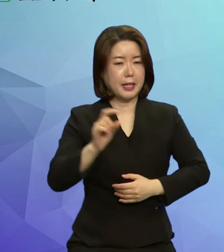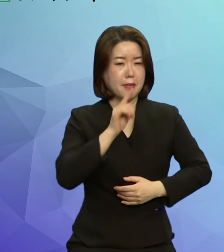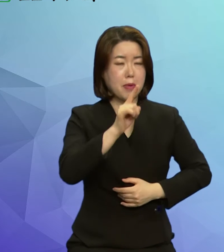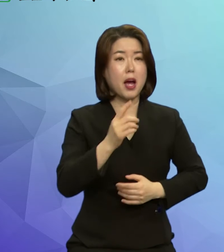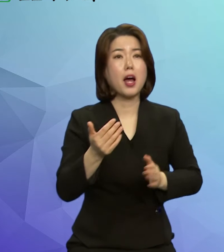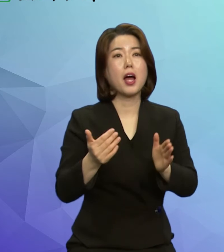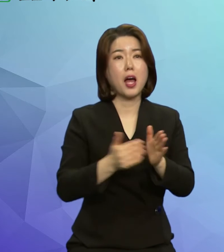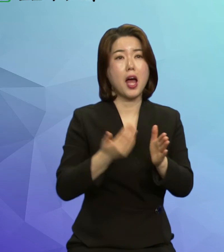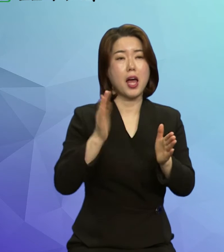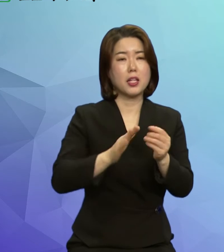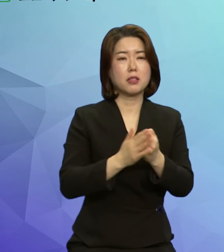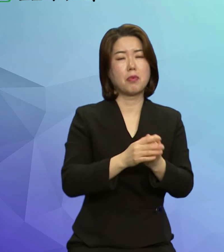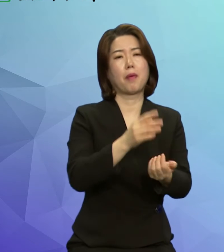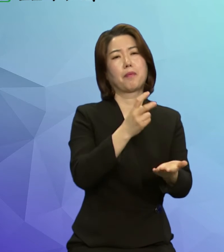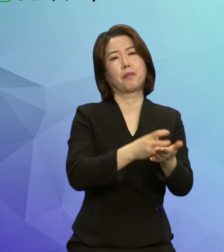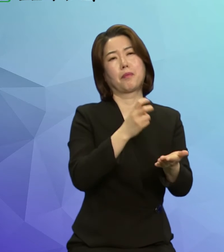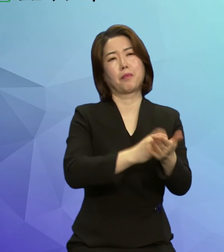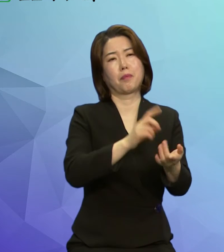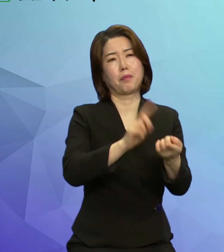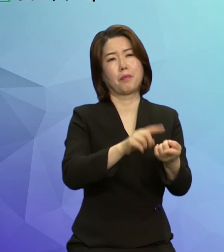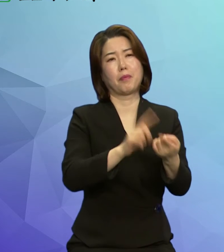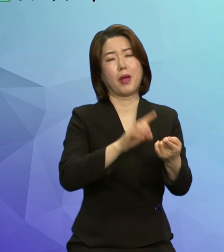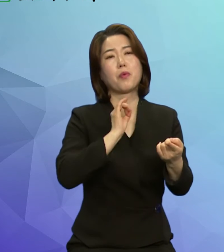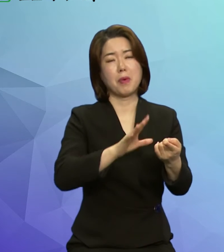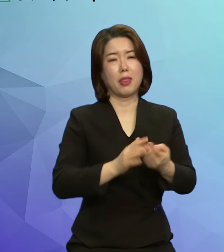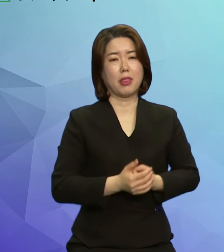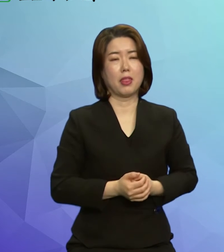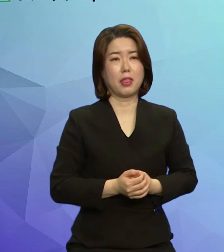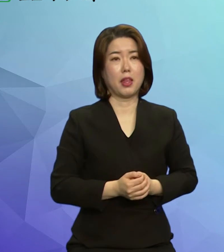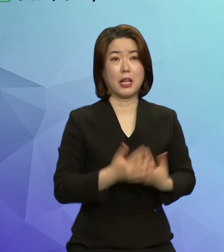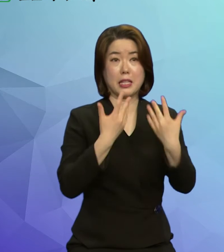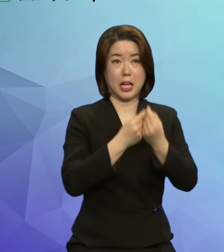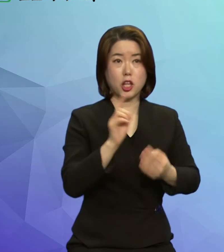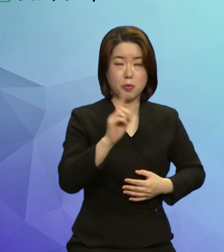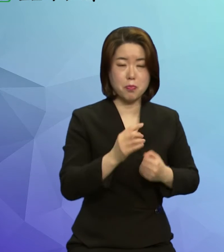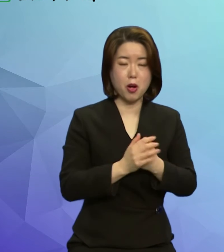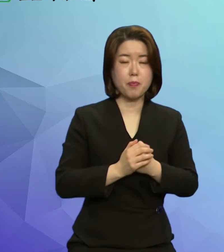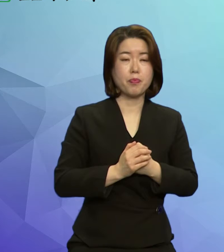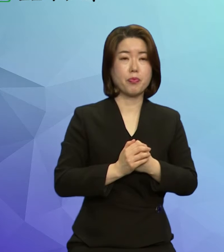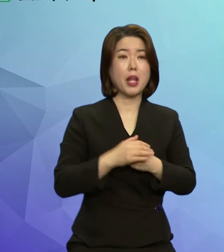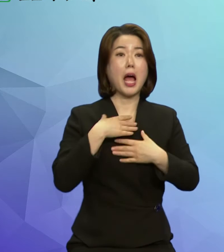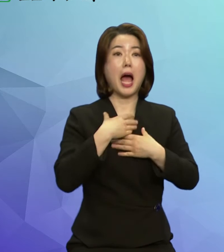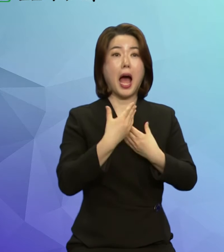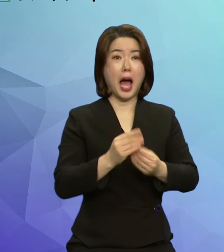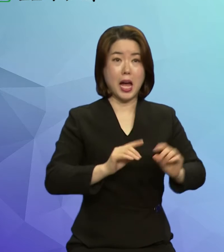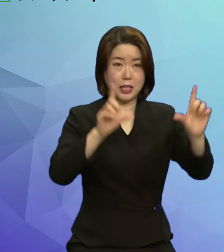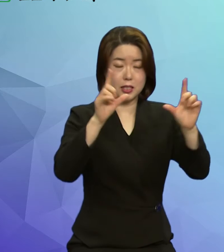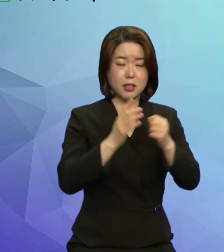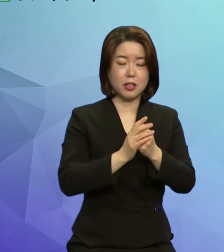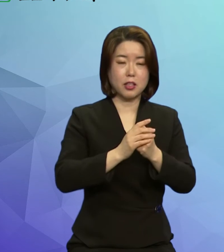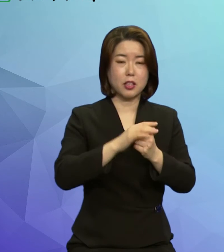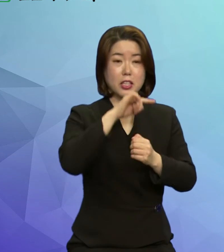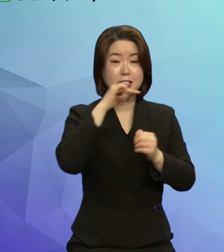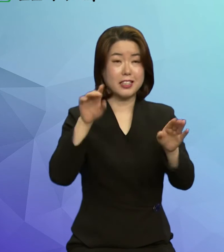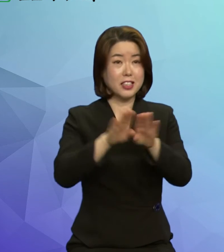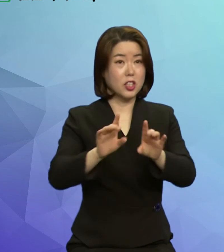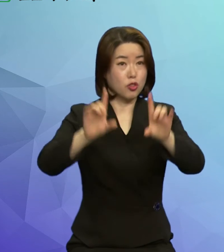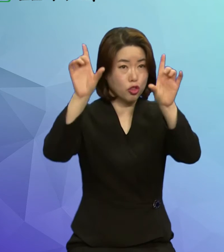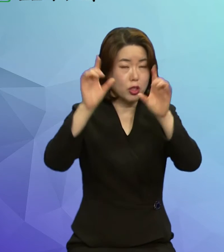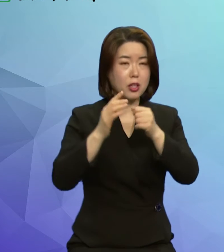강조하기는 했지만 대단히 율법적이셨어요. 예를 들면 안식일이라고 주일에는 공부를 못하게